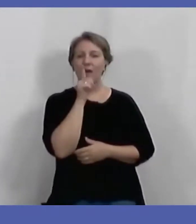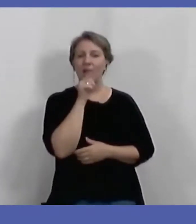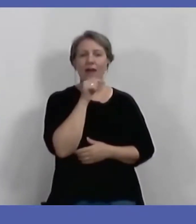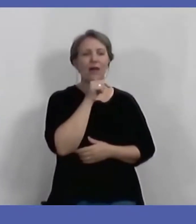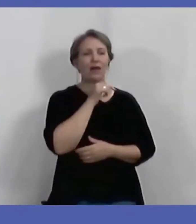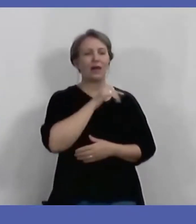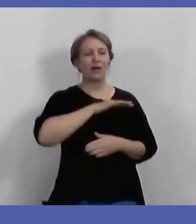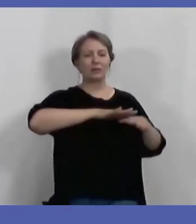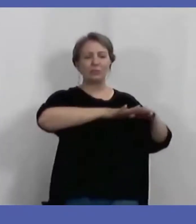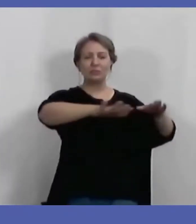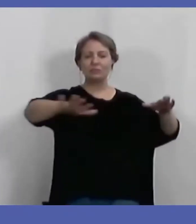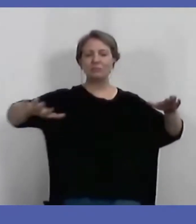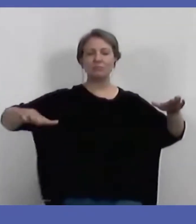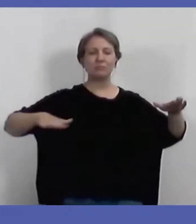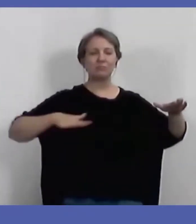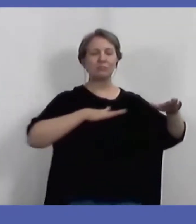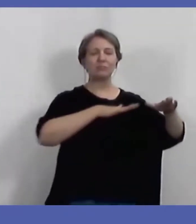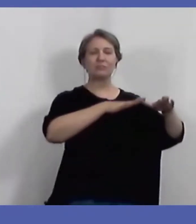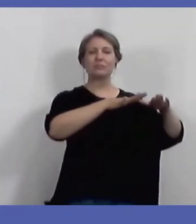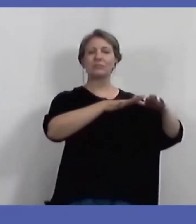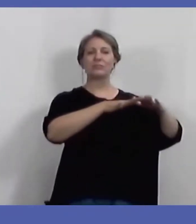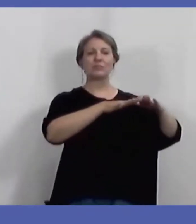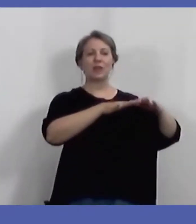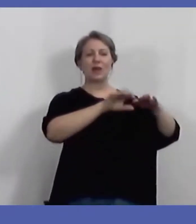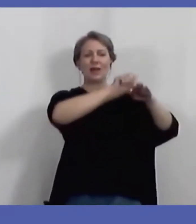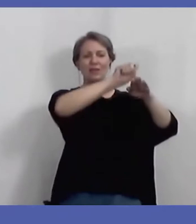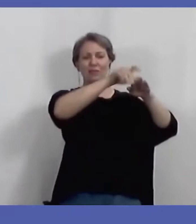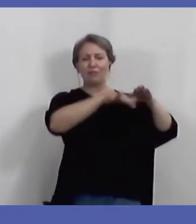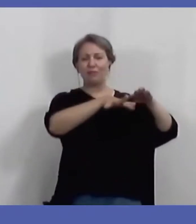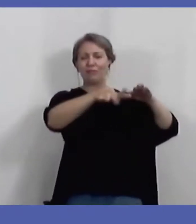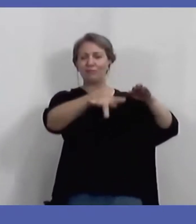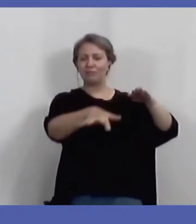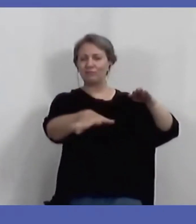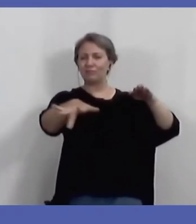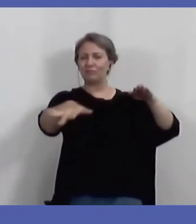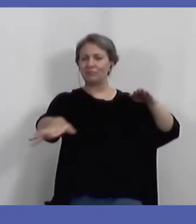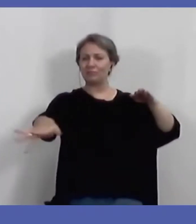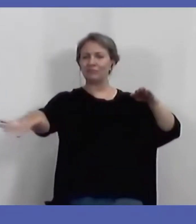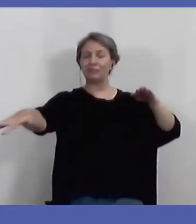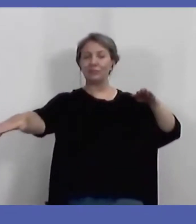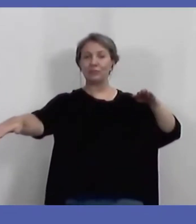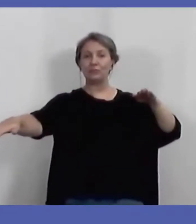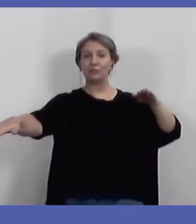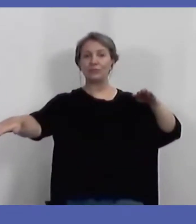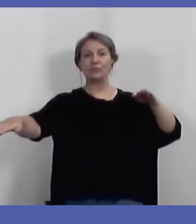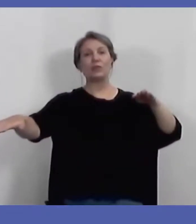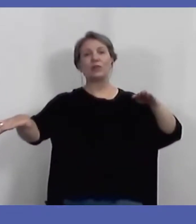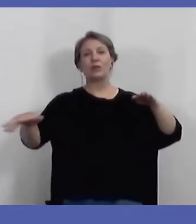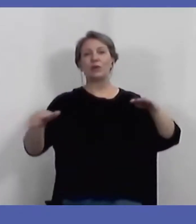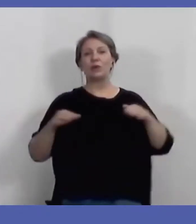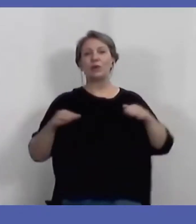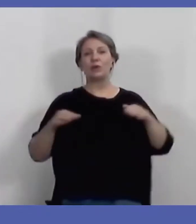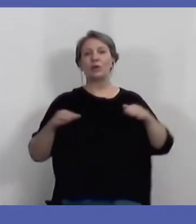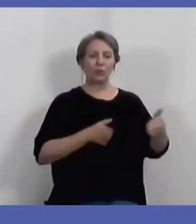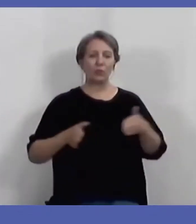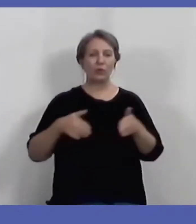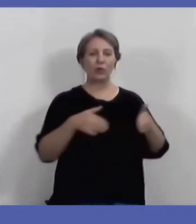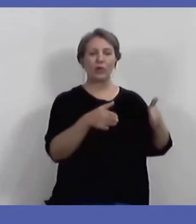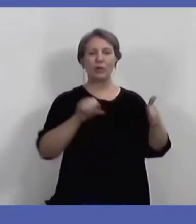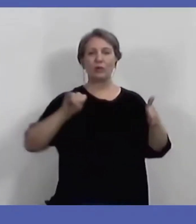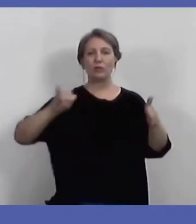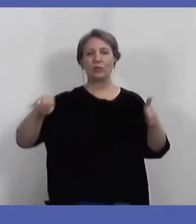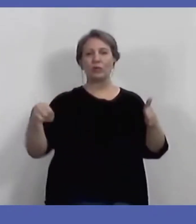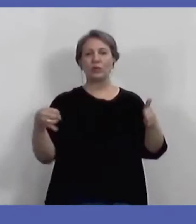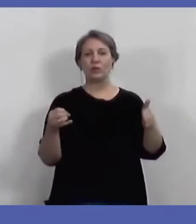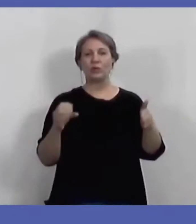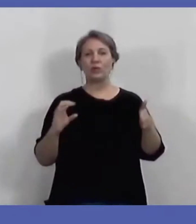Dizem que a fonte do Rio Jordão começa ali, né? Então, imagine esse